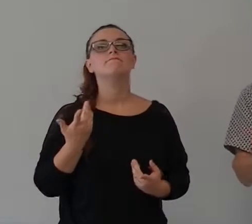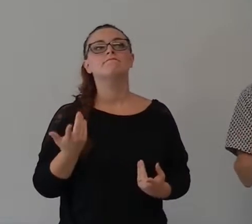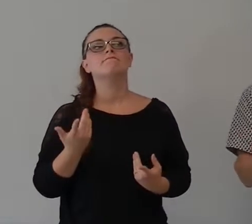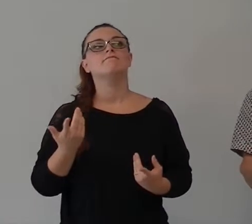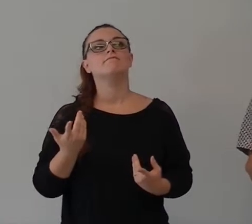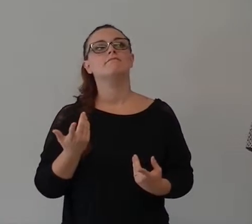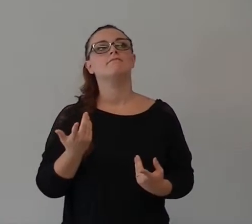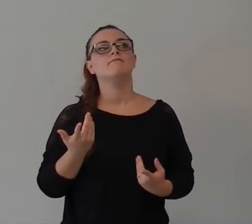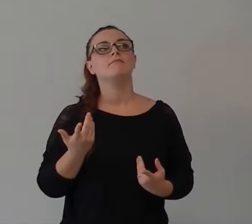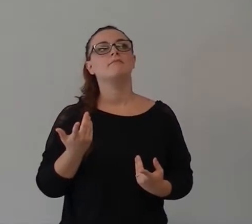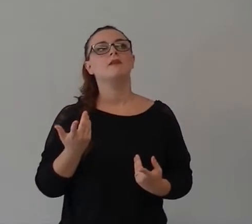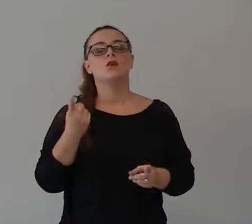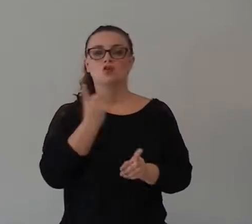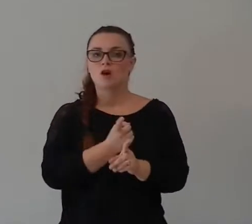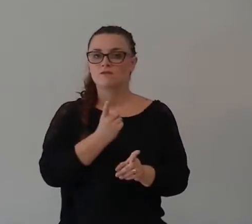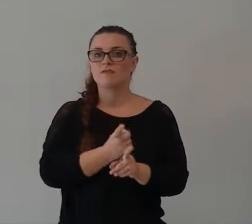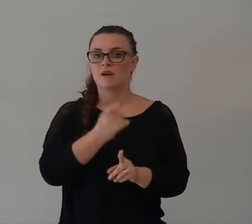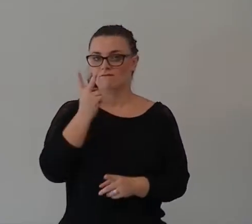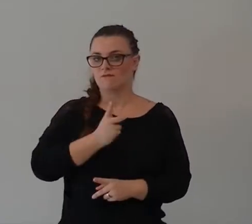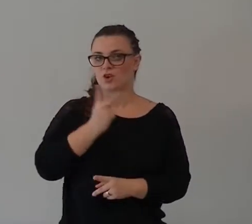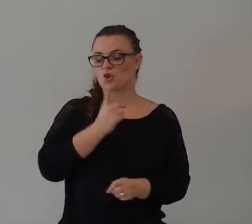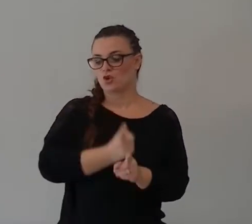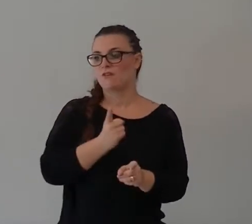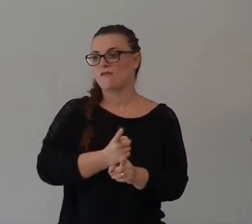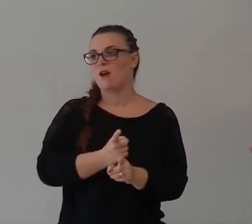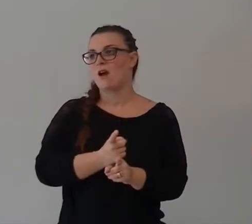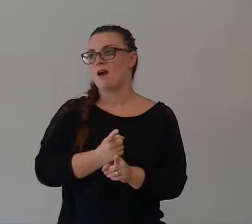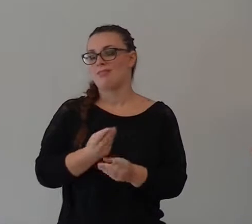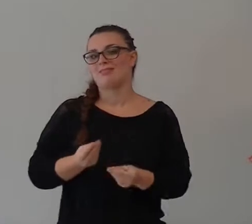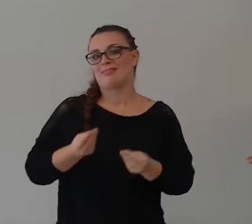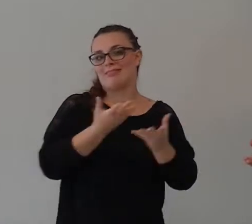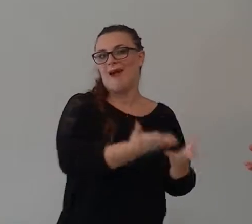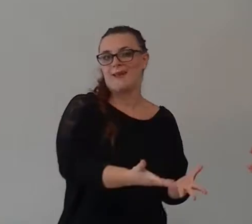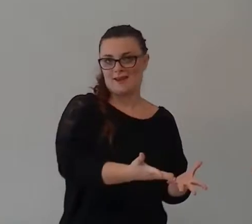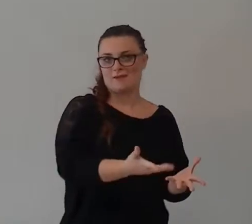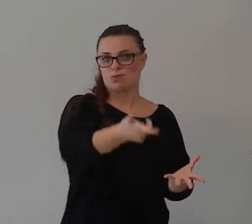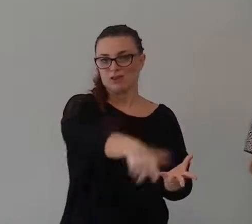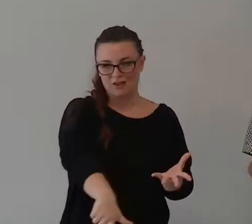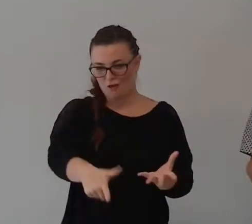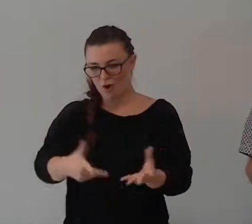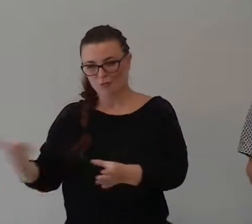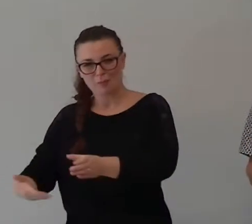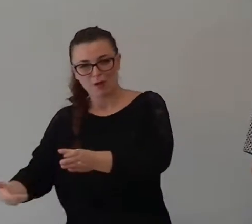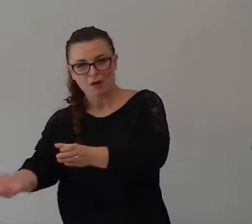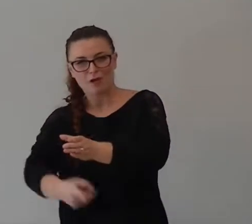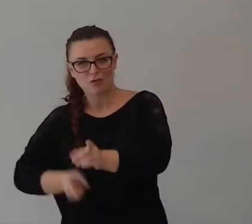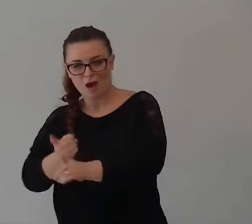Perché il dovere del suo dare qual era? Era semplicemente quello di lasciare che le persone spigolassero.